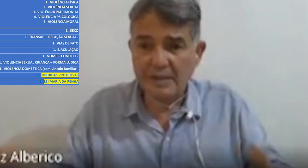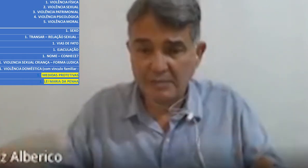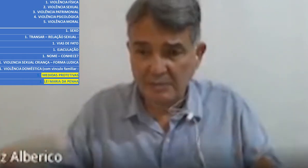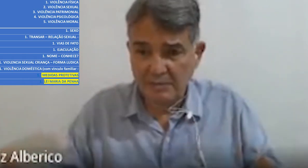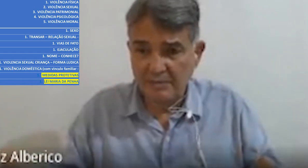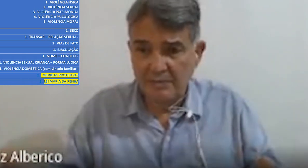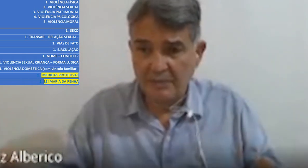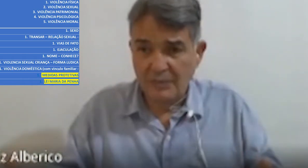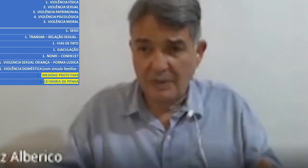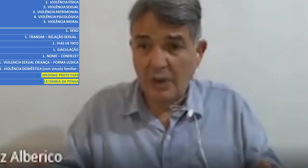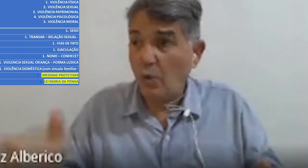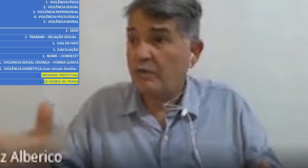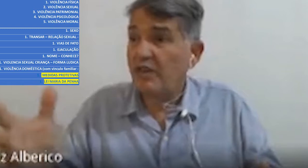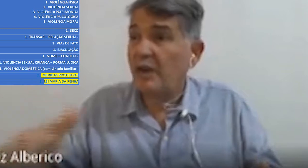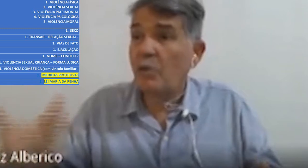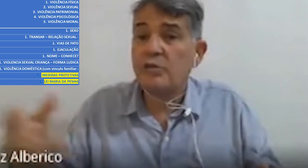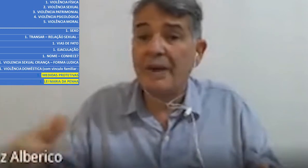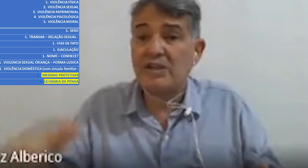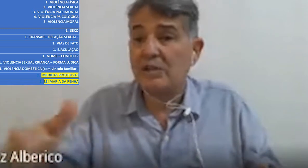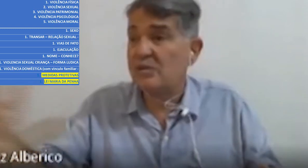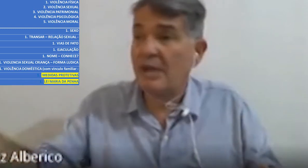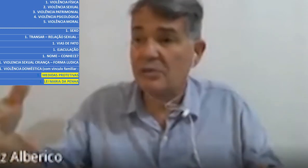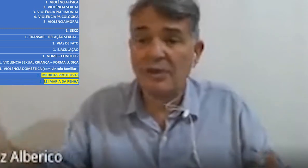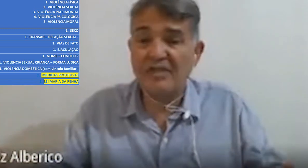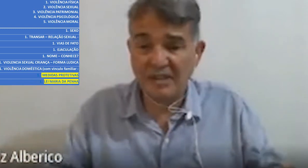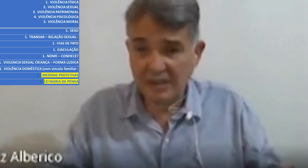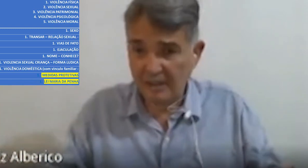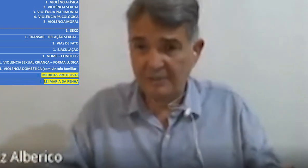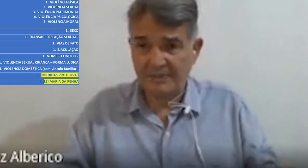pais, a conviver com os pais tendo sexo na frente dela,